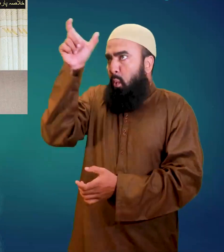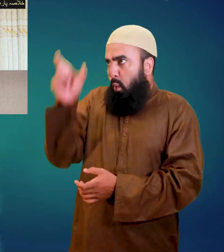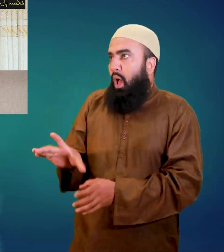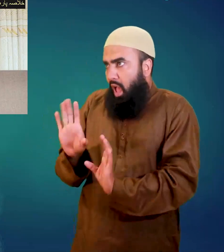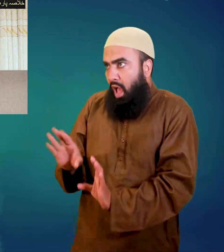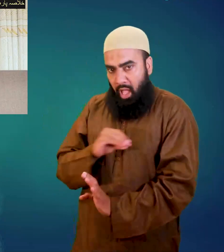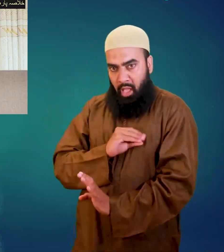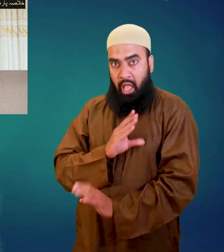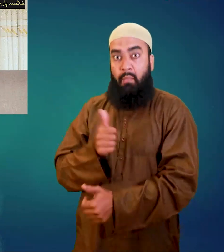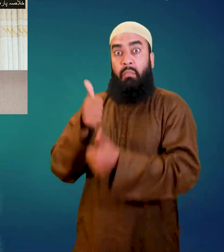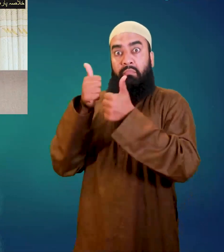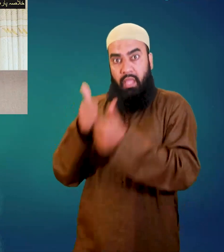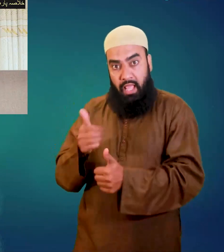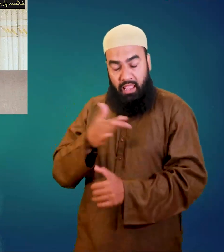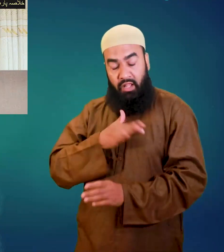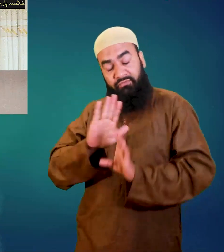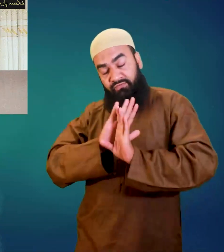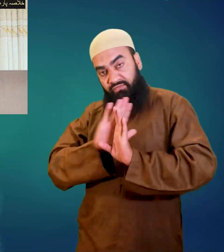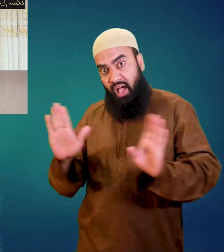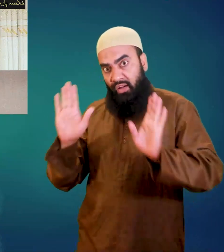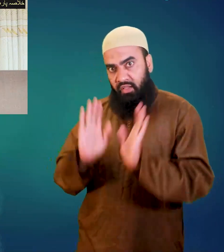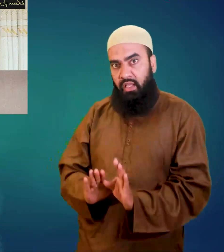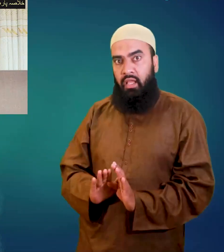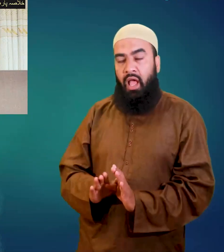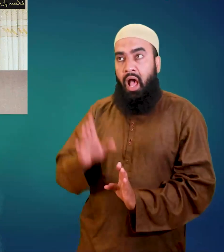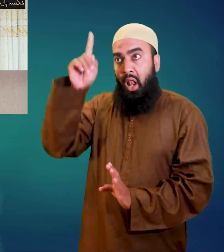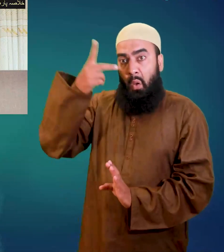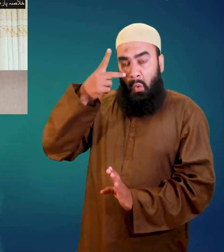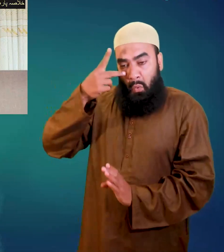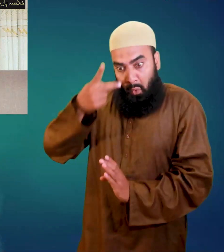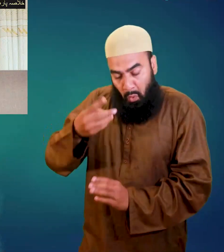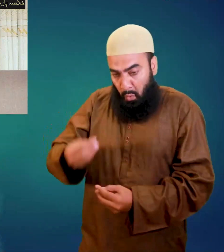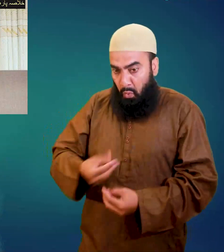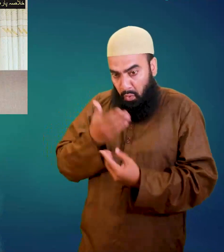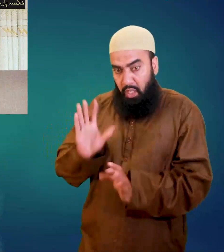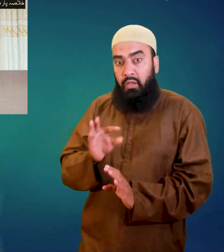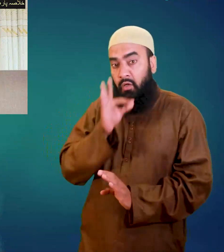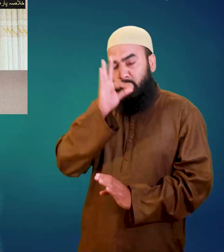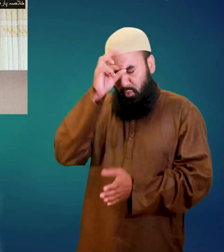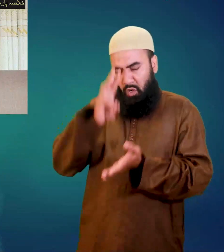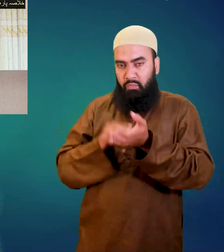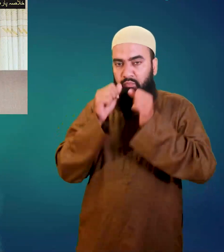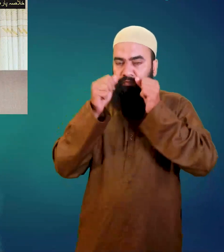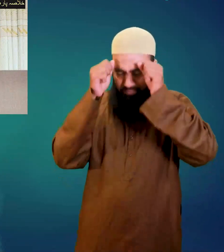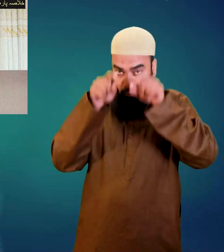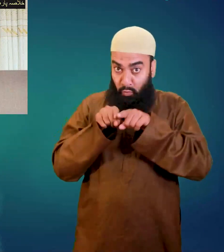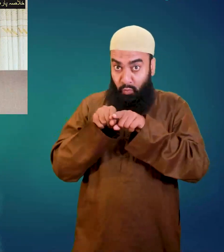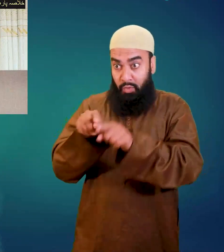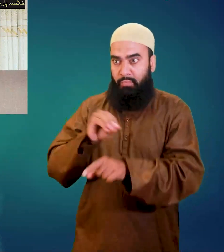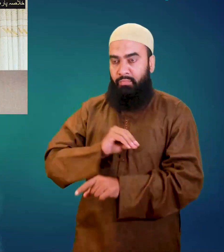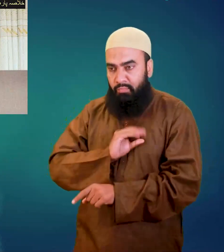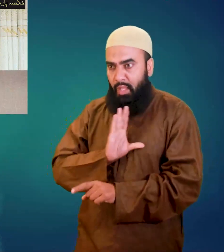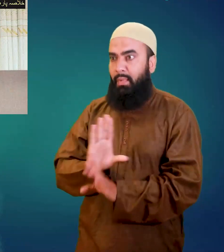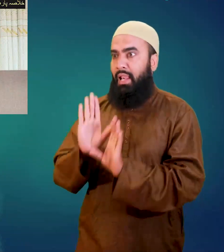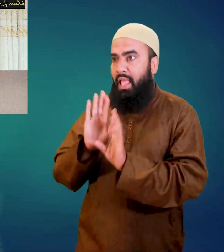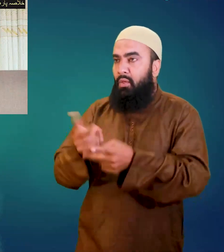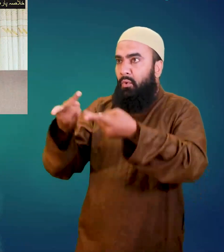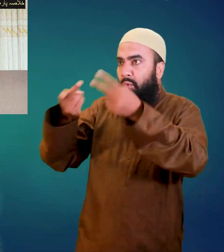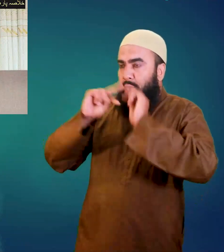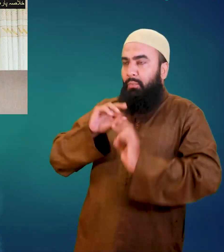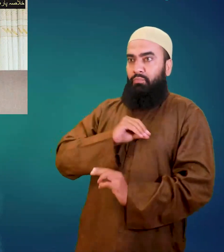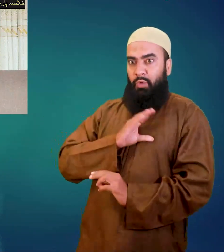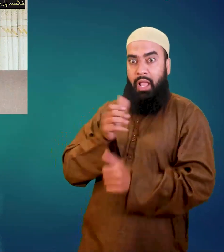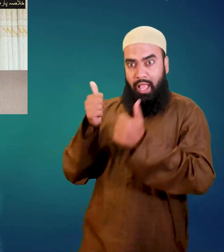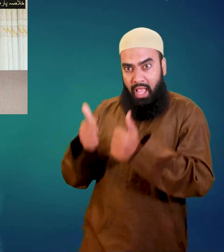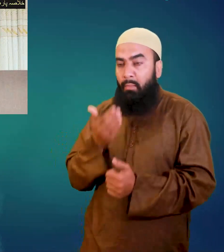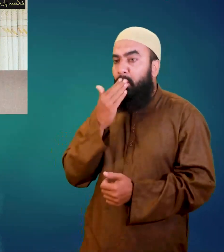اعمال کرنے والے، تقوی اختیار کرنے والے، اللہ اور اس کے رسول صلی اللہ علیہ وسلم کی اطاعت کرنے والے، یہ لوگ